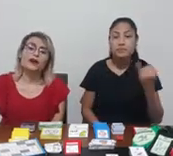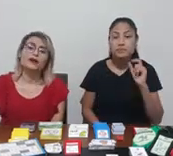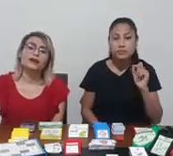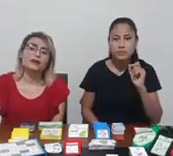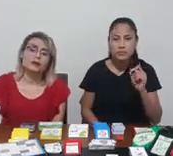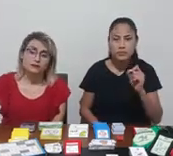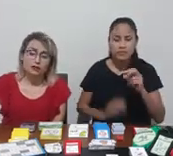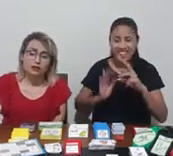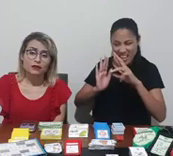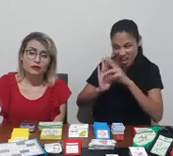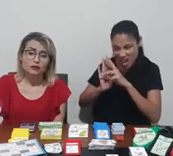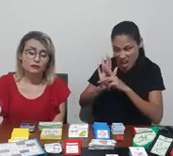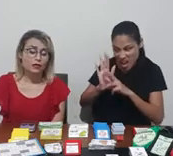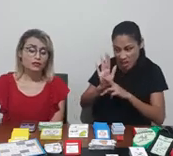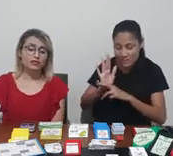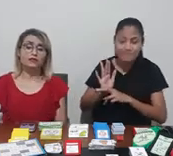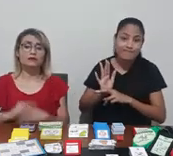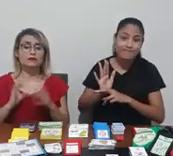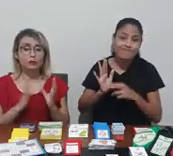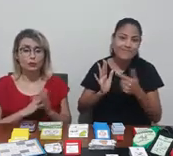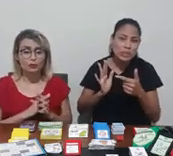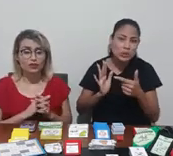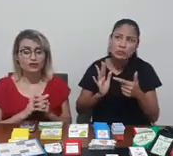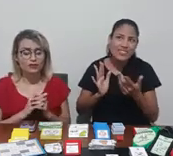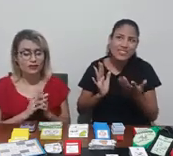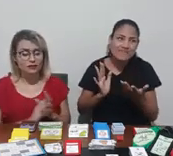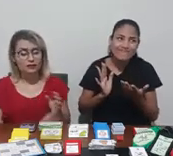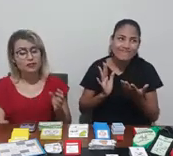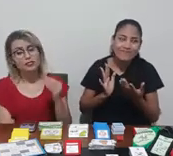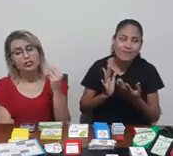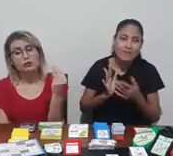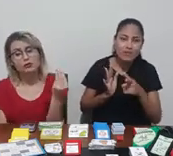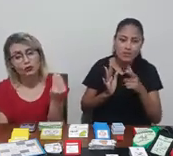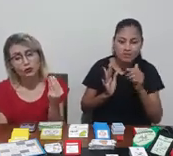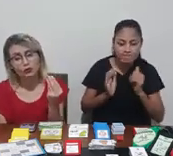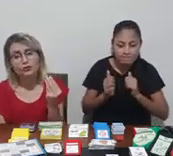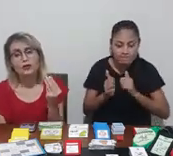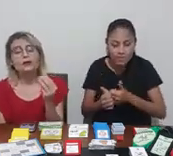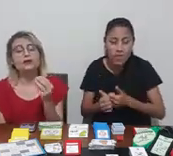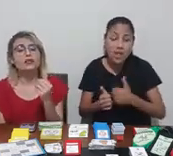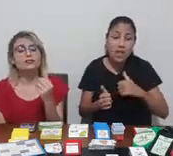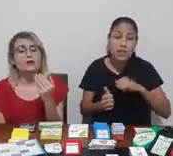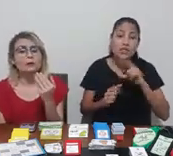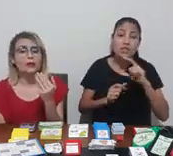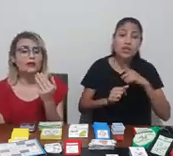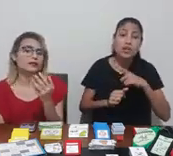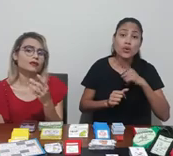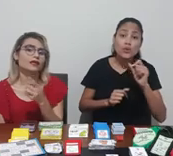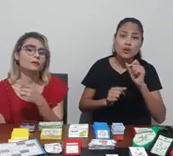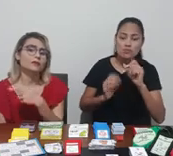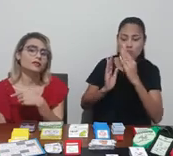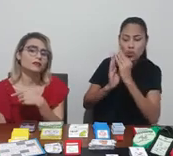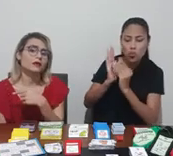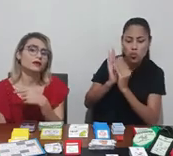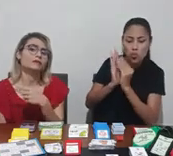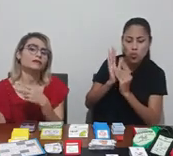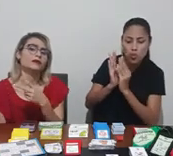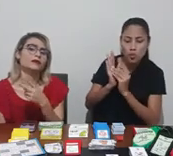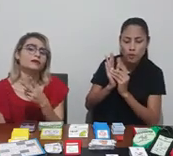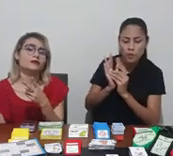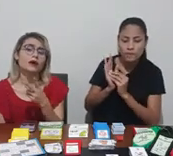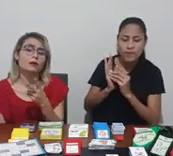uma regrinha, né? Uma receitinha de bolo. Na verdade, existem conteúdos que eles vão aparecer lá na primeira